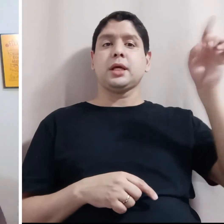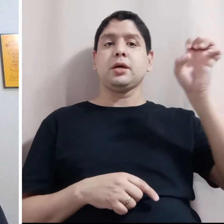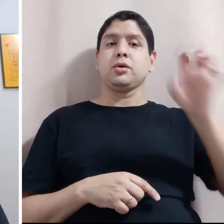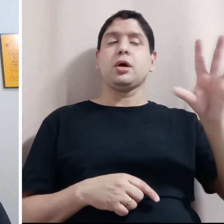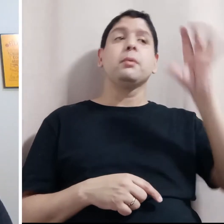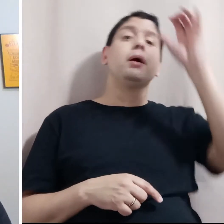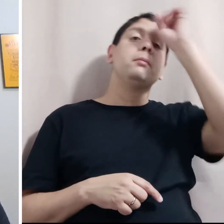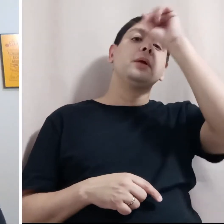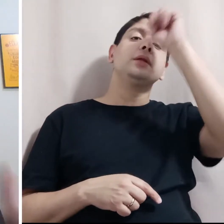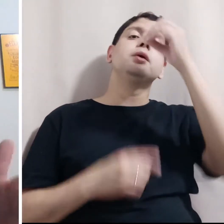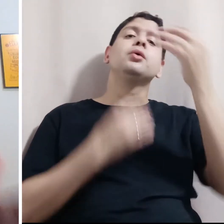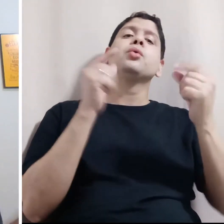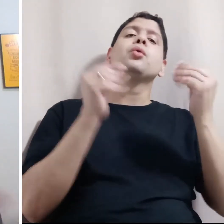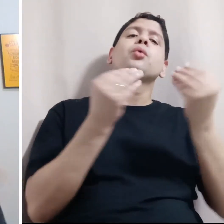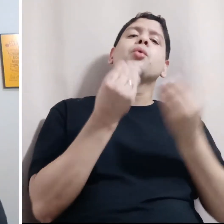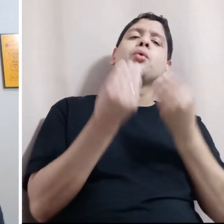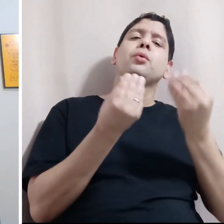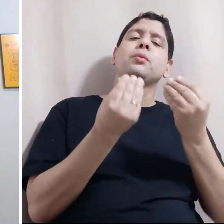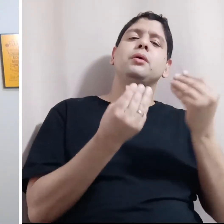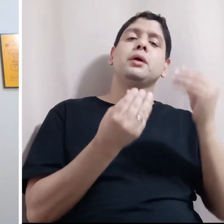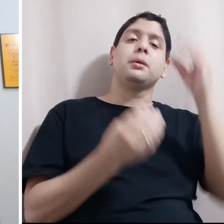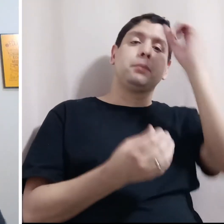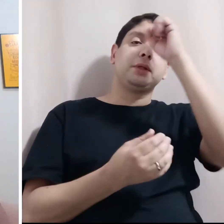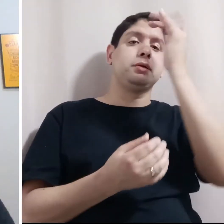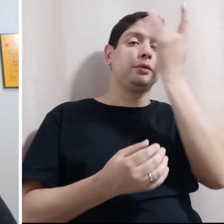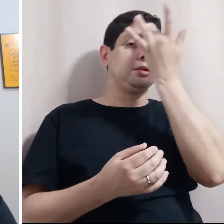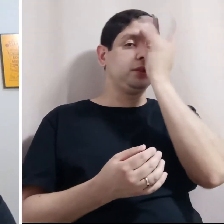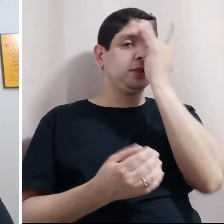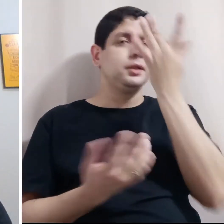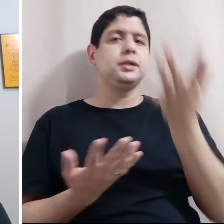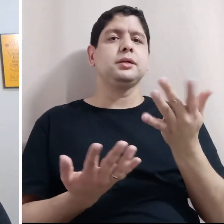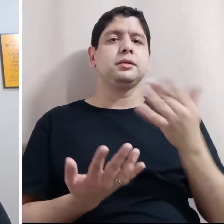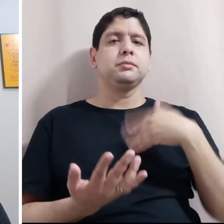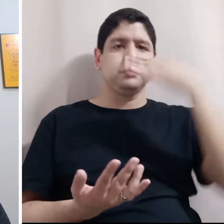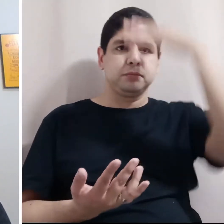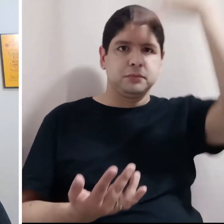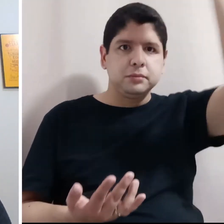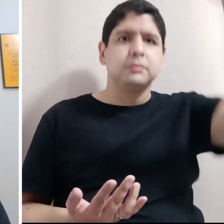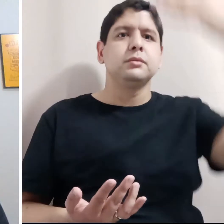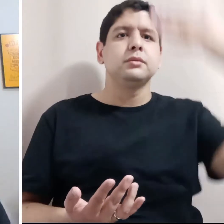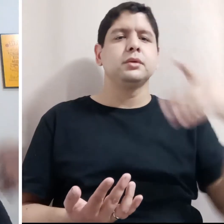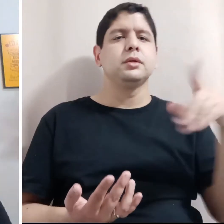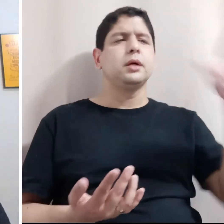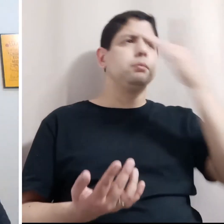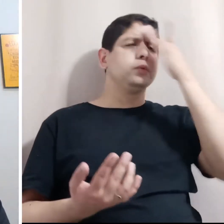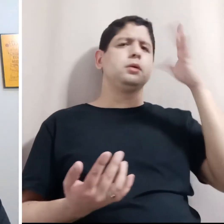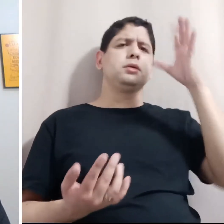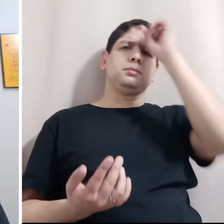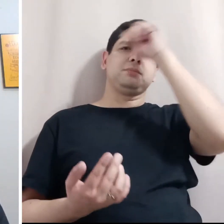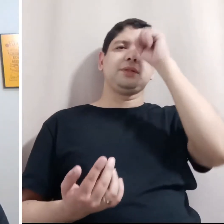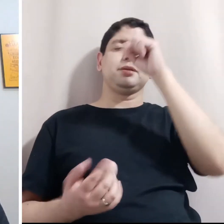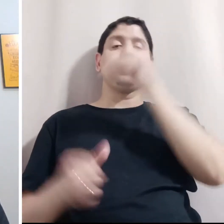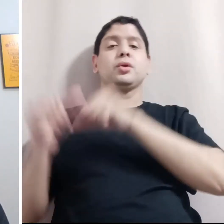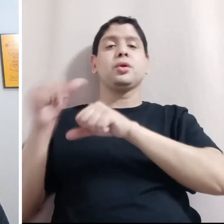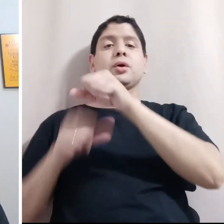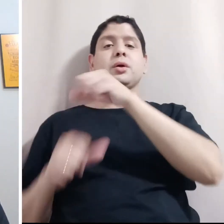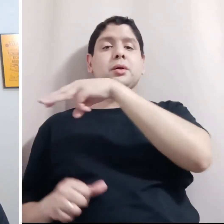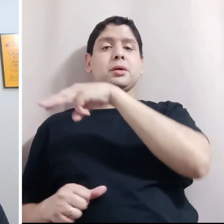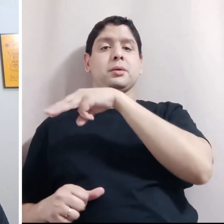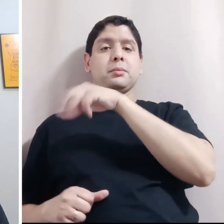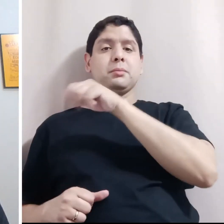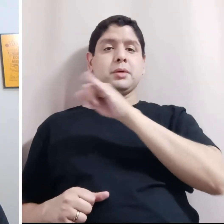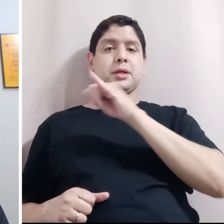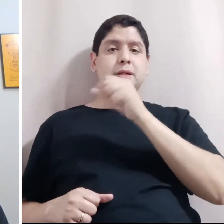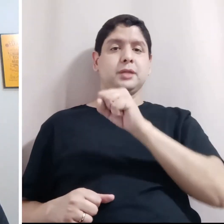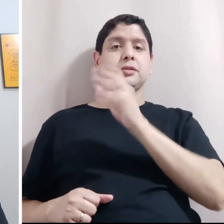indianos, né? Com os árabes, né? Que por sua vez aprenderam dos indianos. E os maias já conheciam há muito